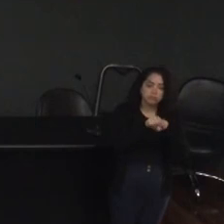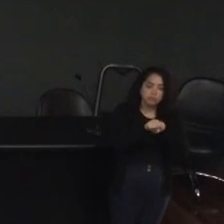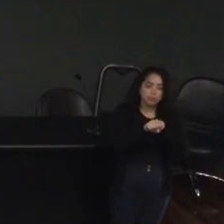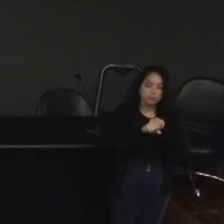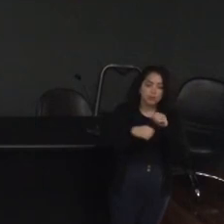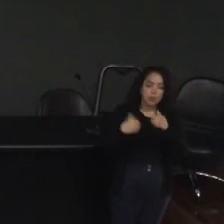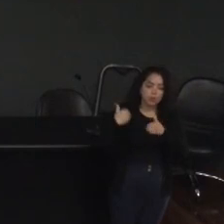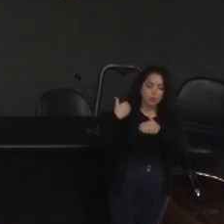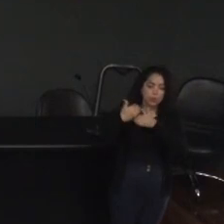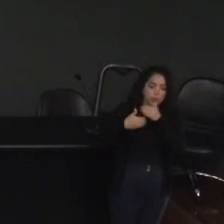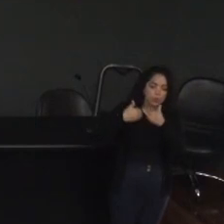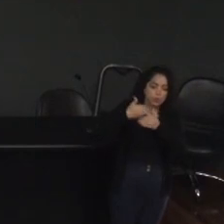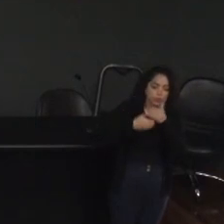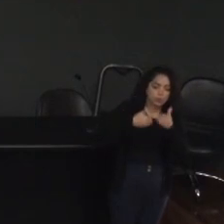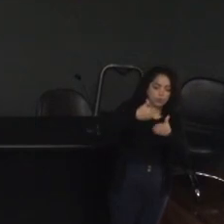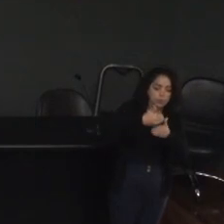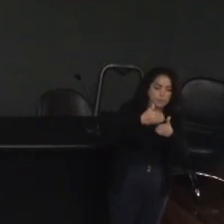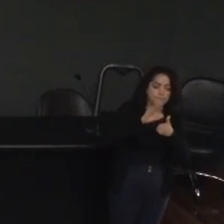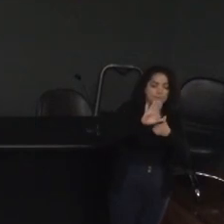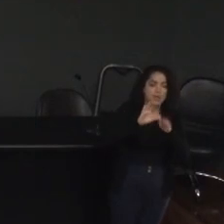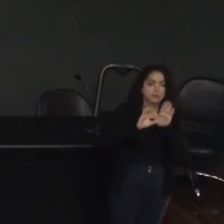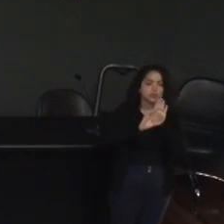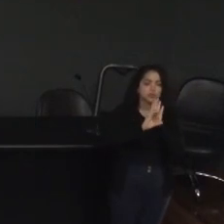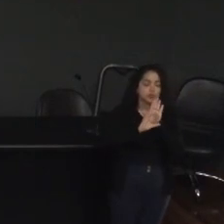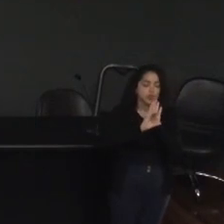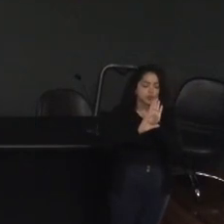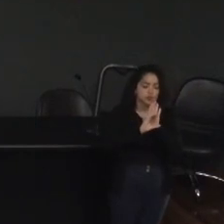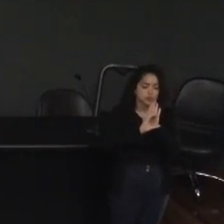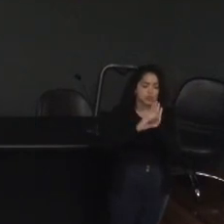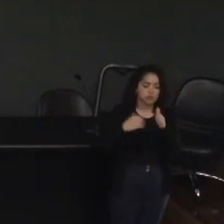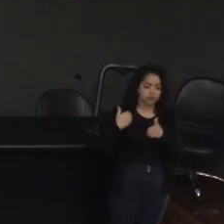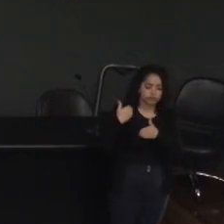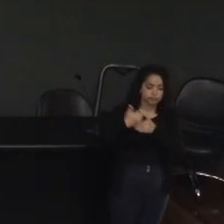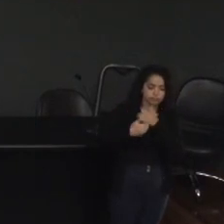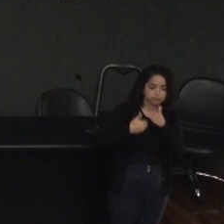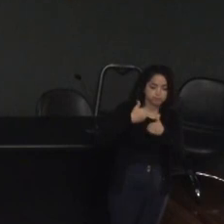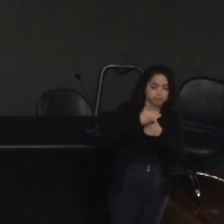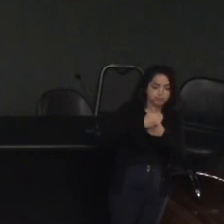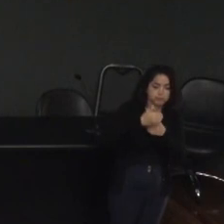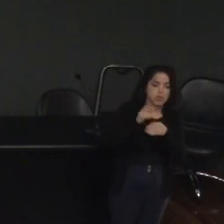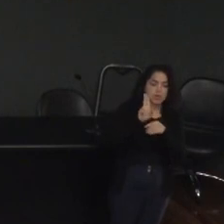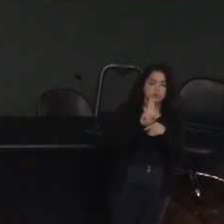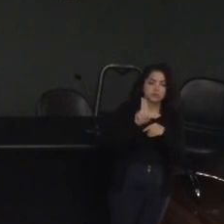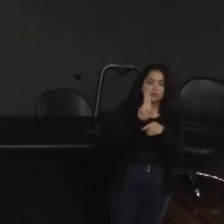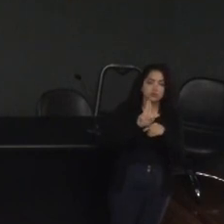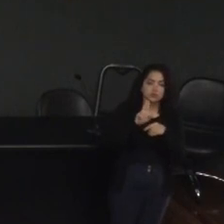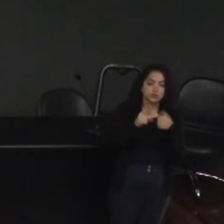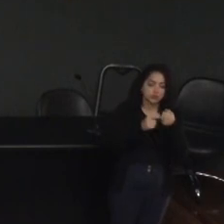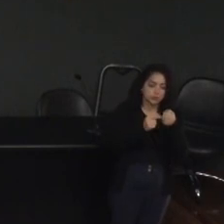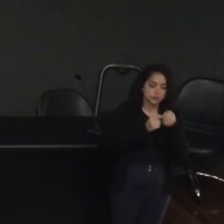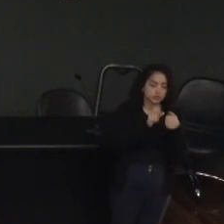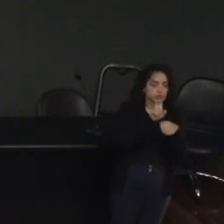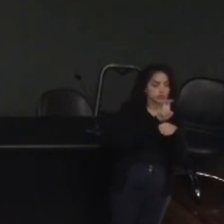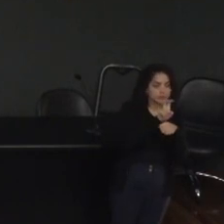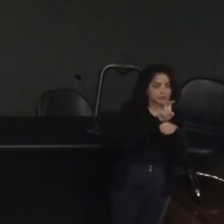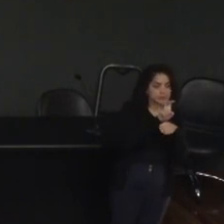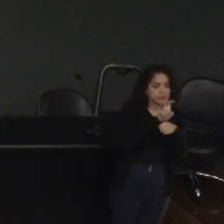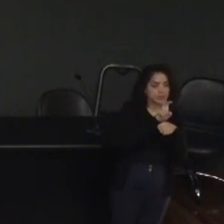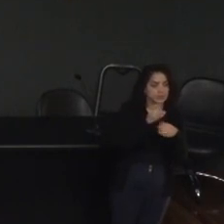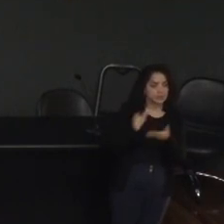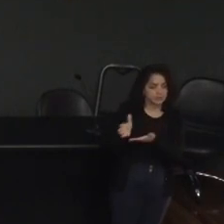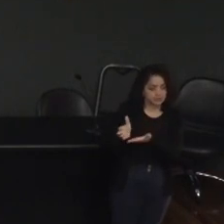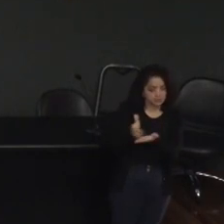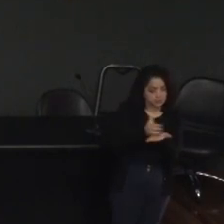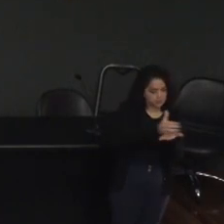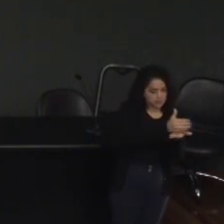ciclo de vida mas o conceito do trâmite do ciclo de vida nós usamos o conceito do artigo quinto desde a coleta